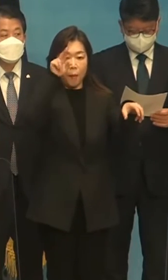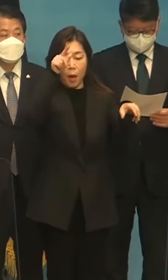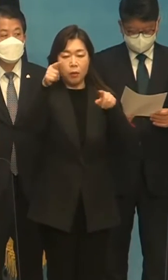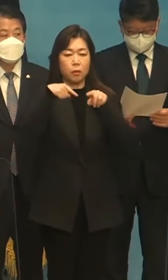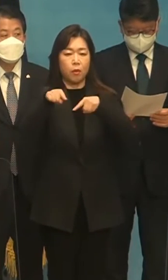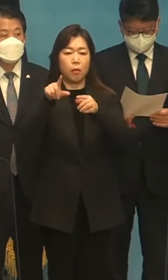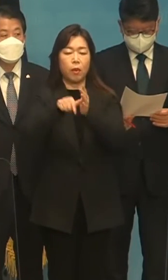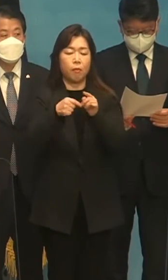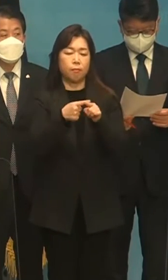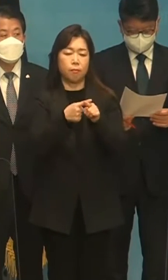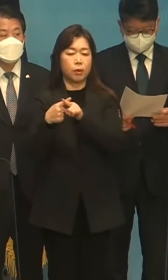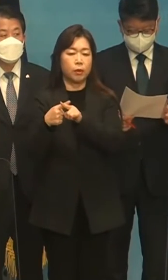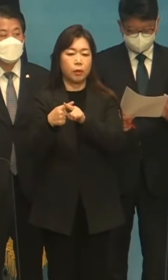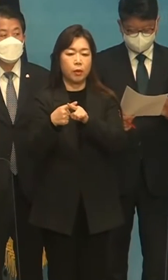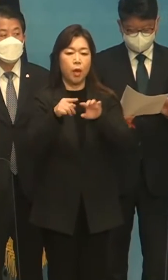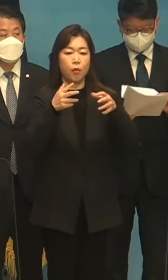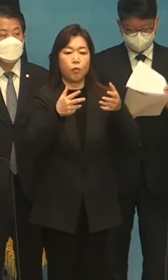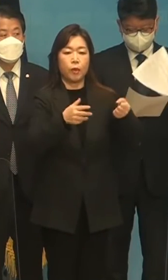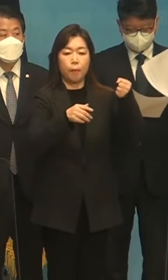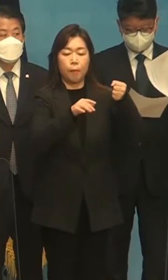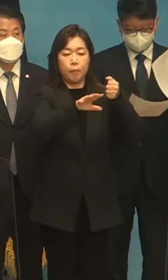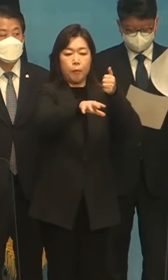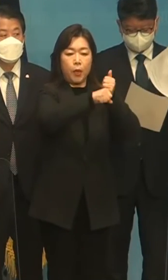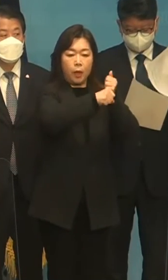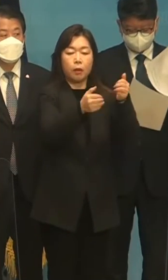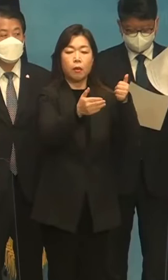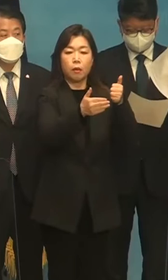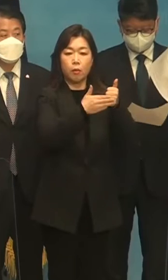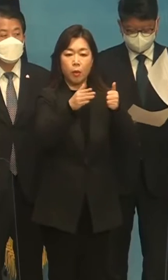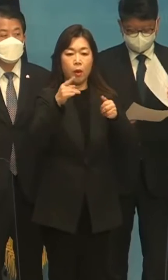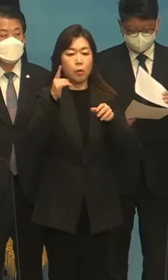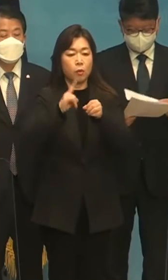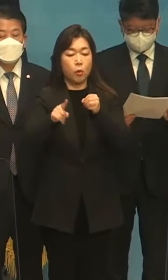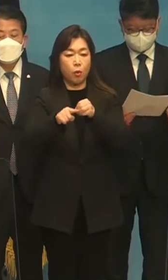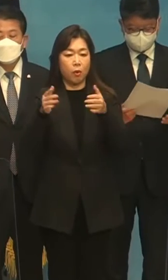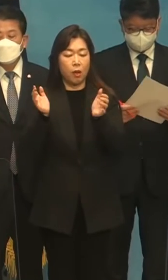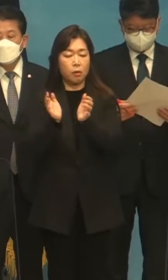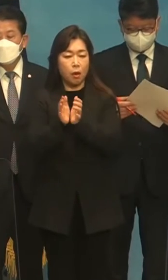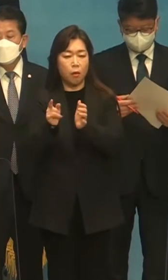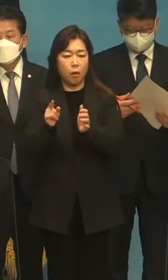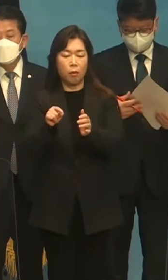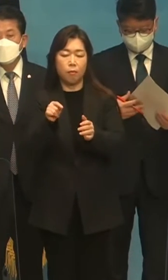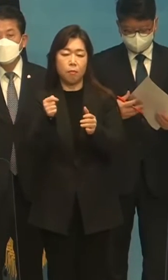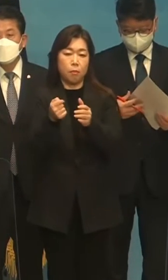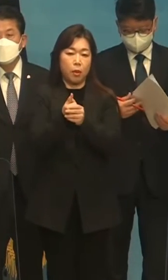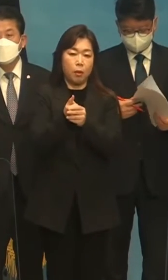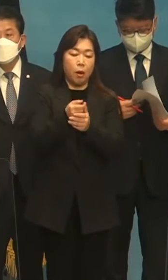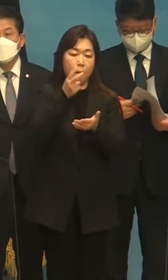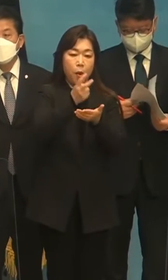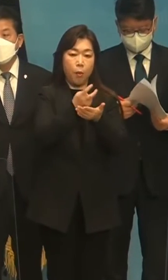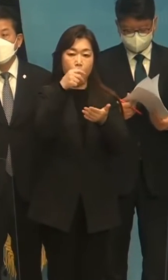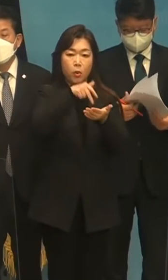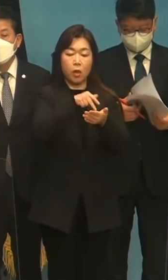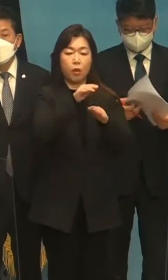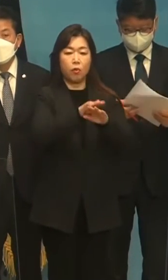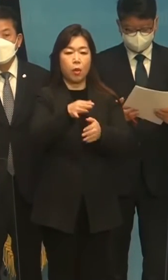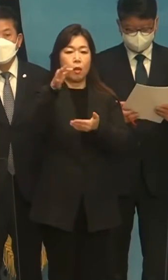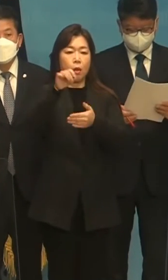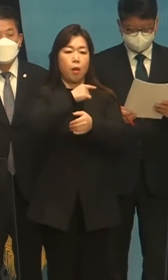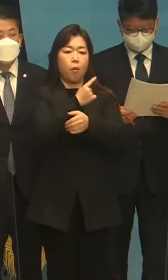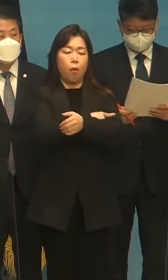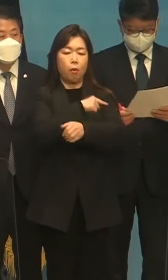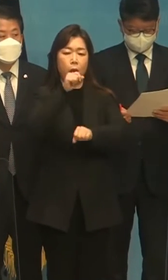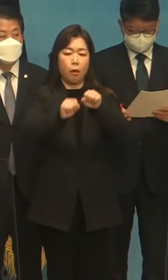정권의 일방적 국립공원 편입으로 종교단체 중 유일하게 헌법이 보장하는 재산권